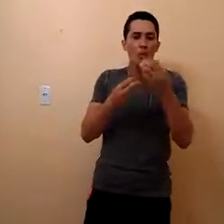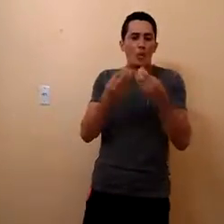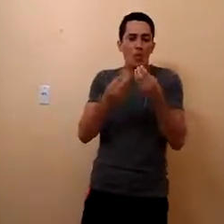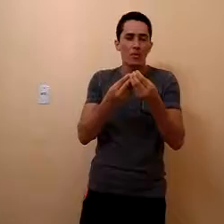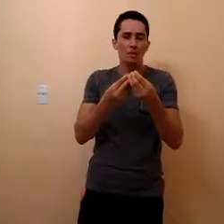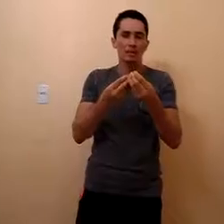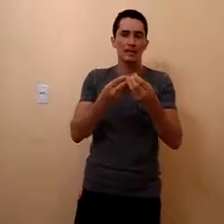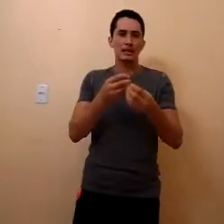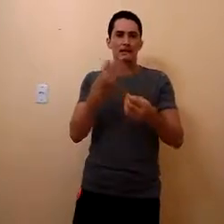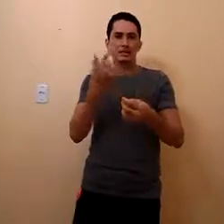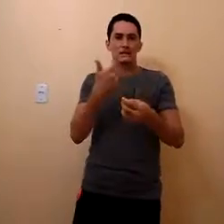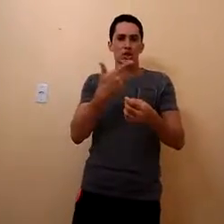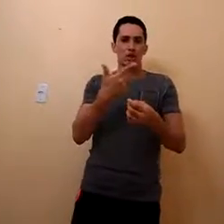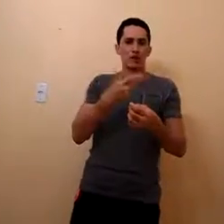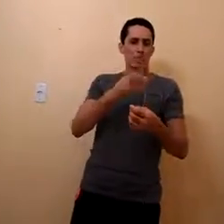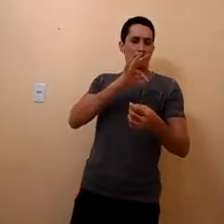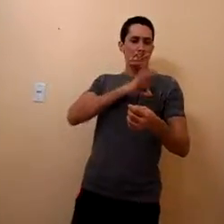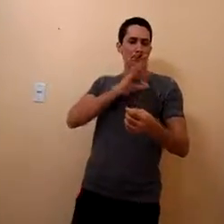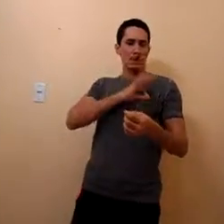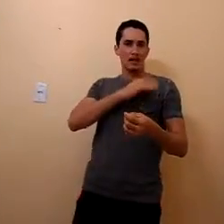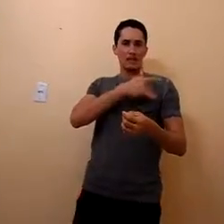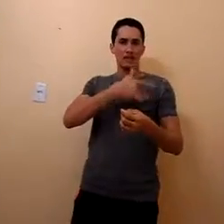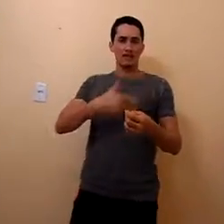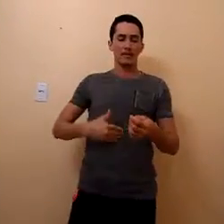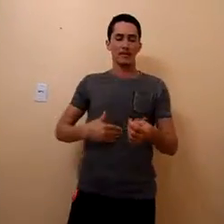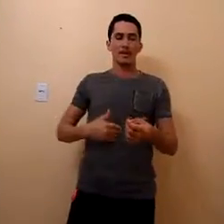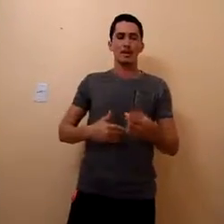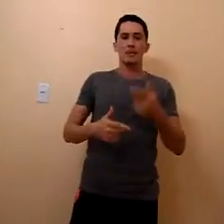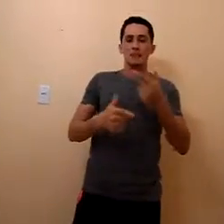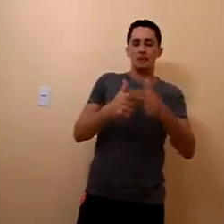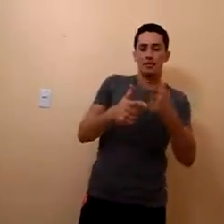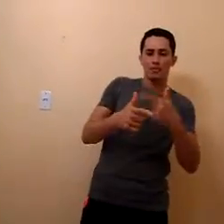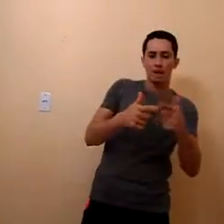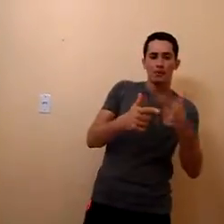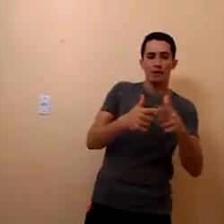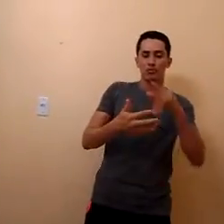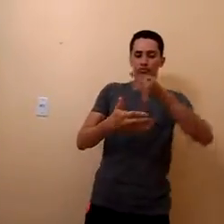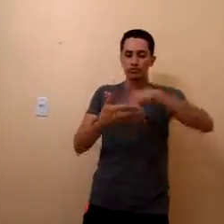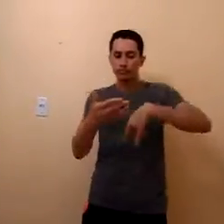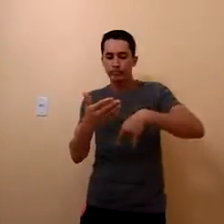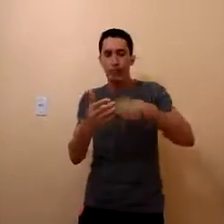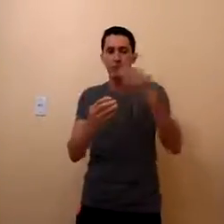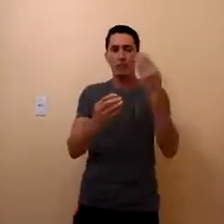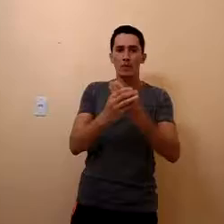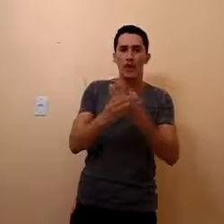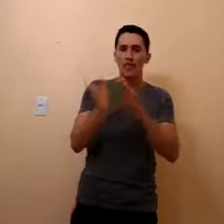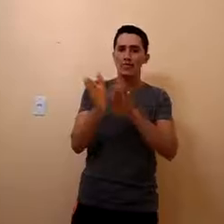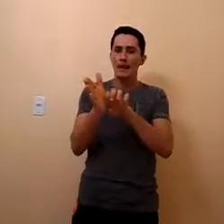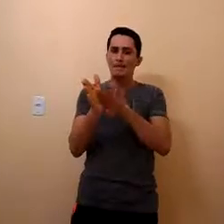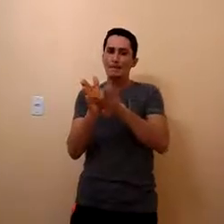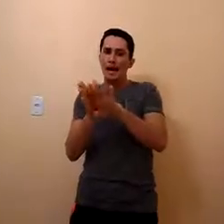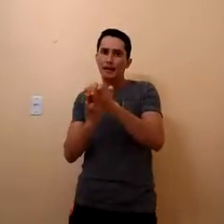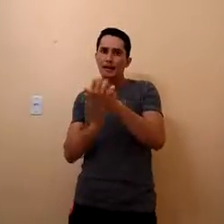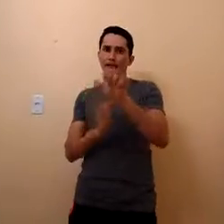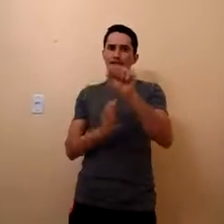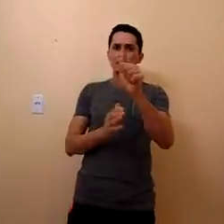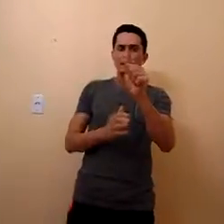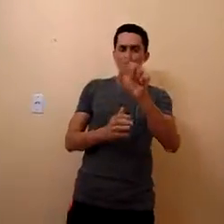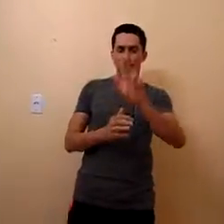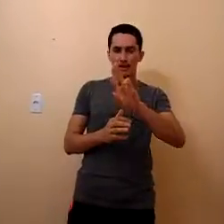Federal, ex-executivos da empresa fraudaram laudos para esconder a presença da bactéria Salmonella em lotes de carne de